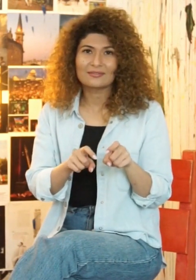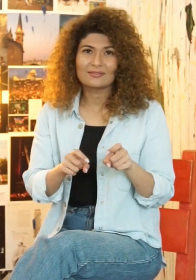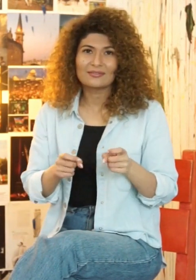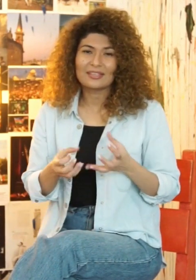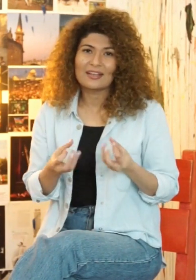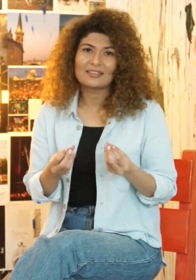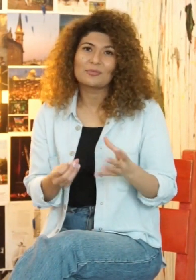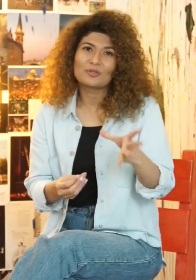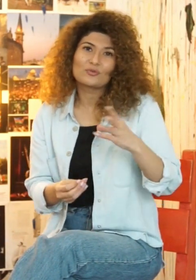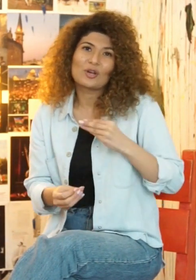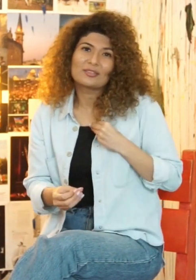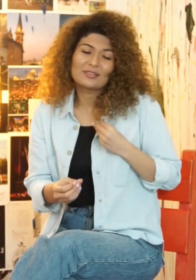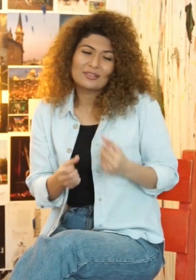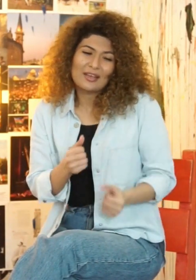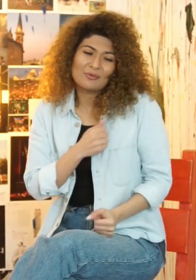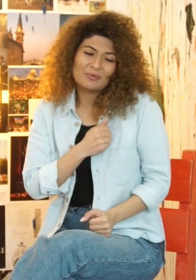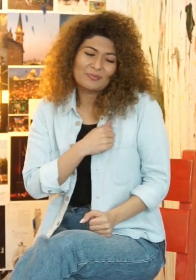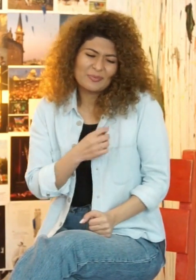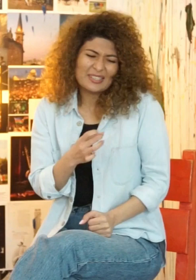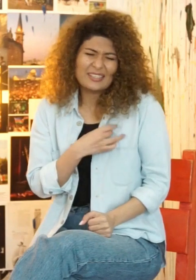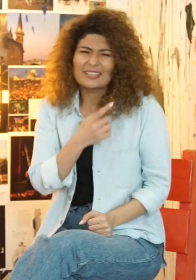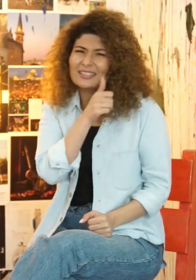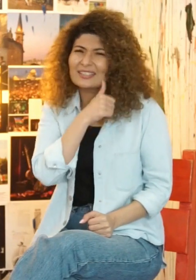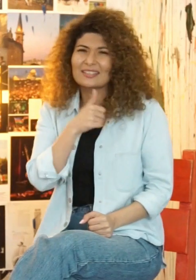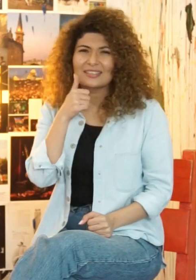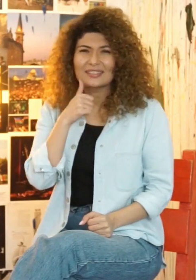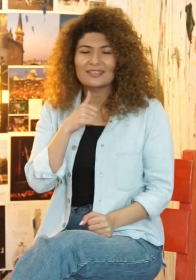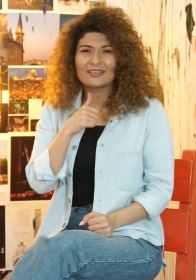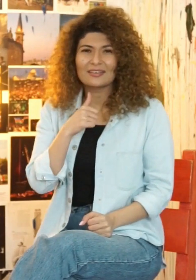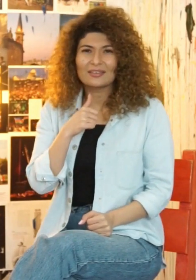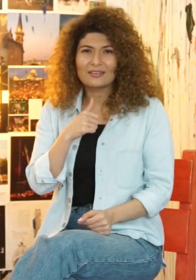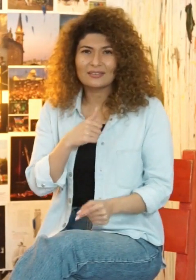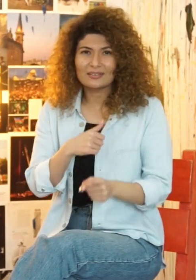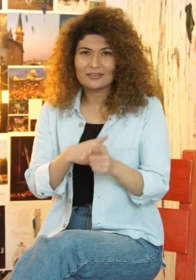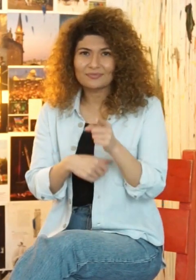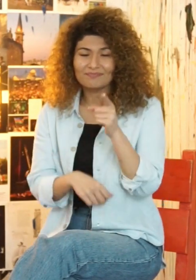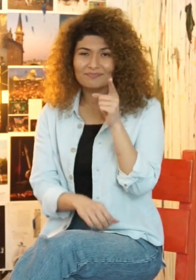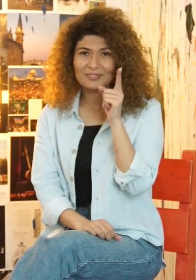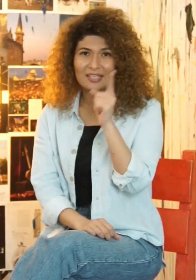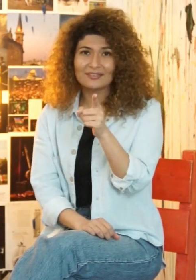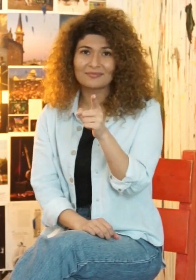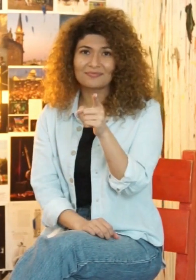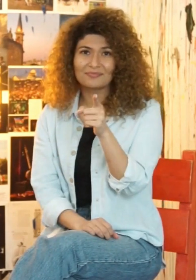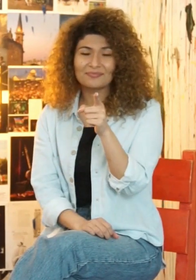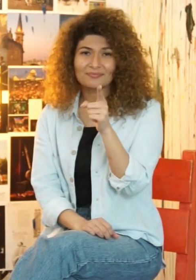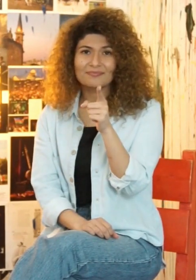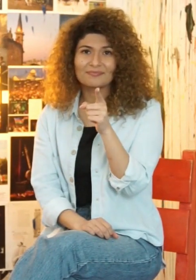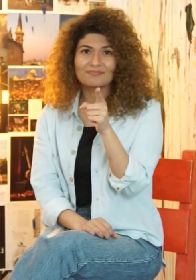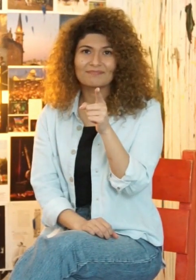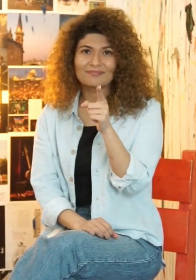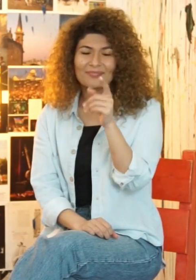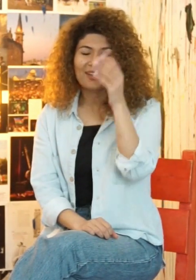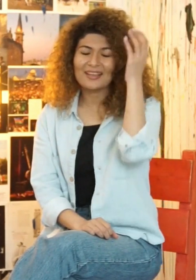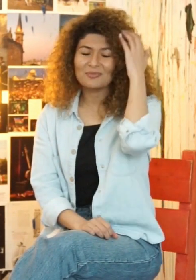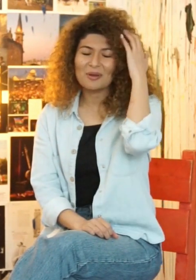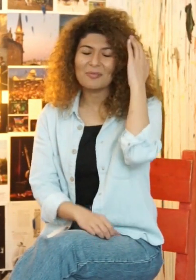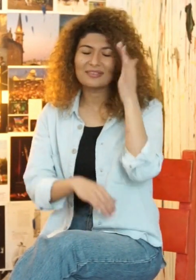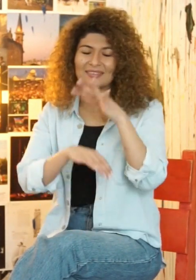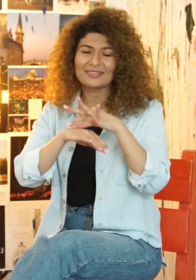Yenə də bir vuraydı qəlbimiz gizli-gizli. Sən, ey əsmər bənizli.